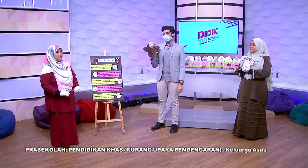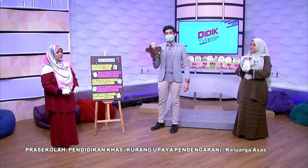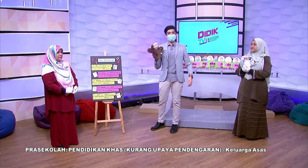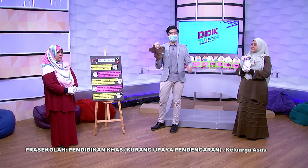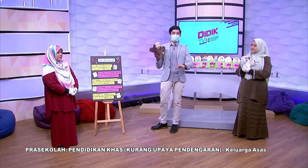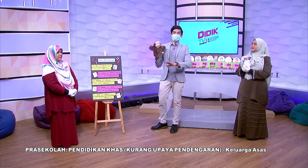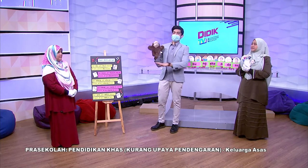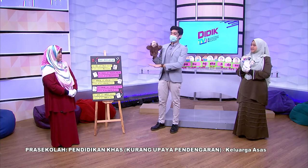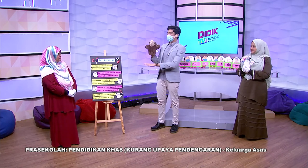dulu